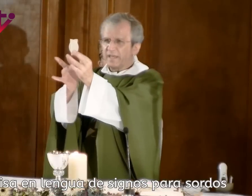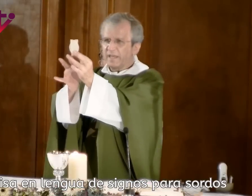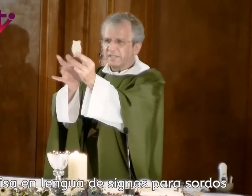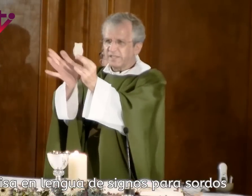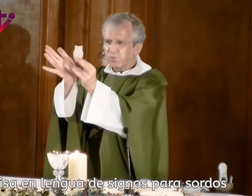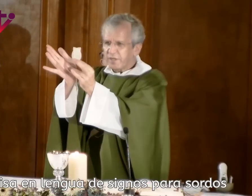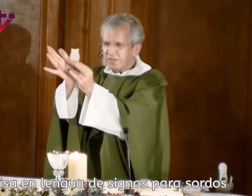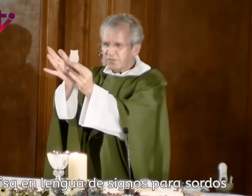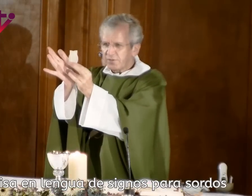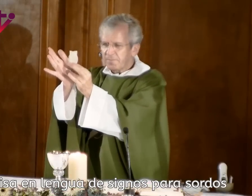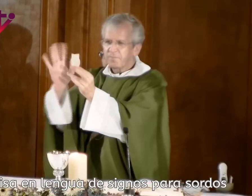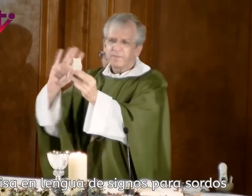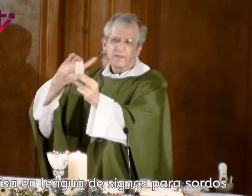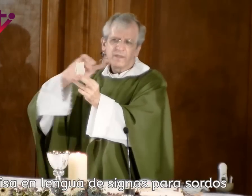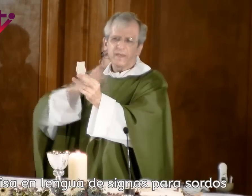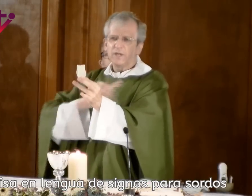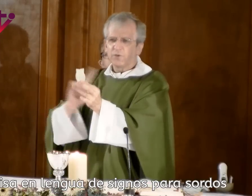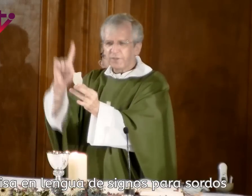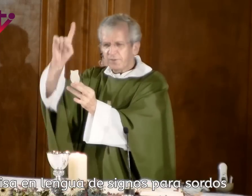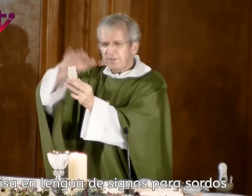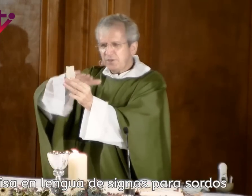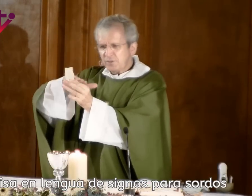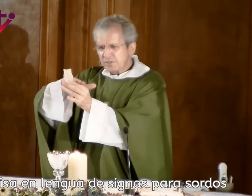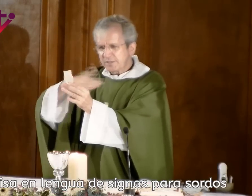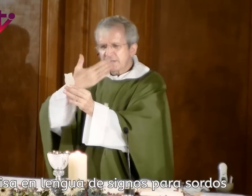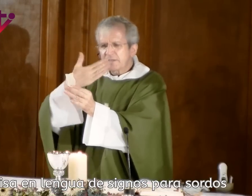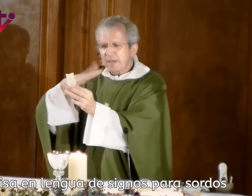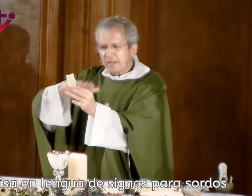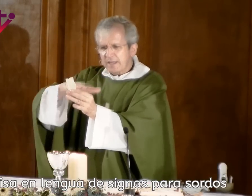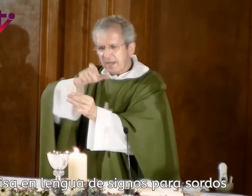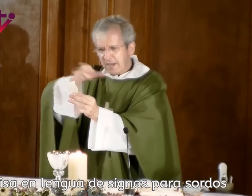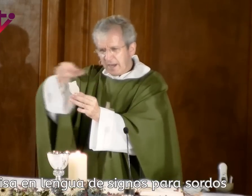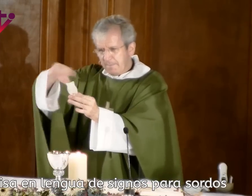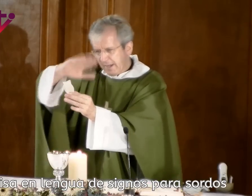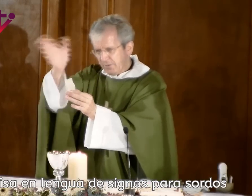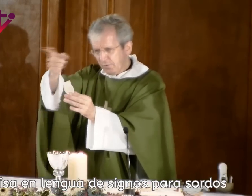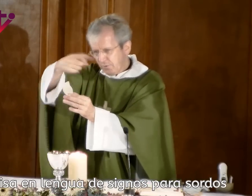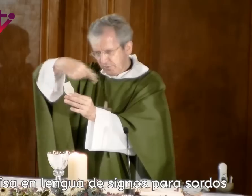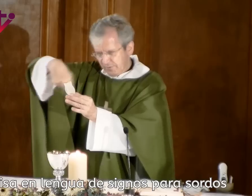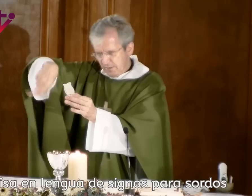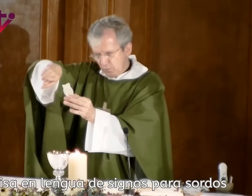Este es Jesucristo, el Cordero de Dios que quita el pecado del